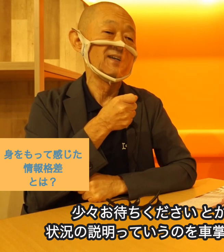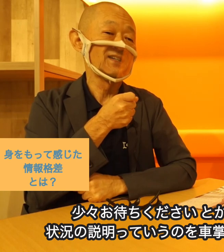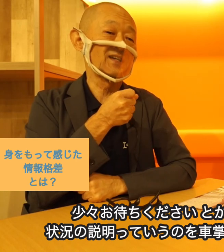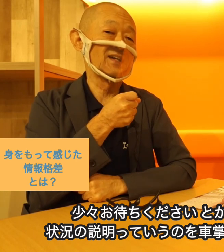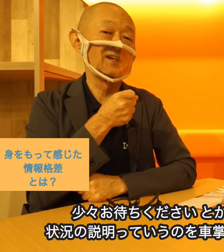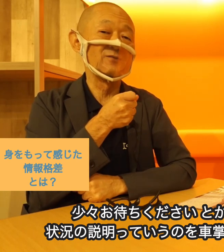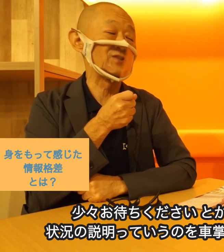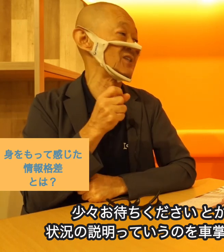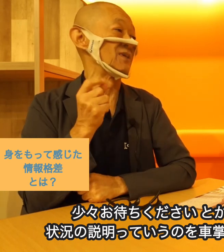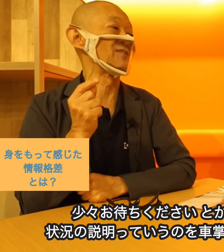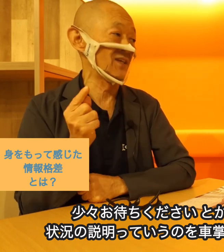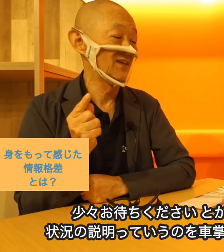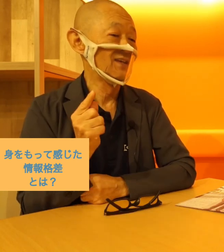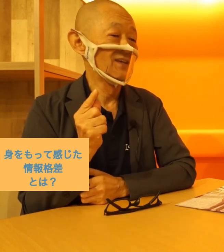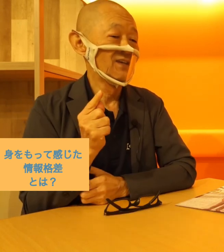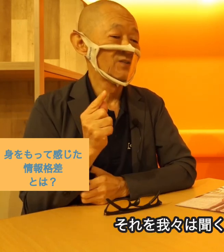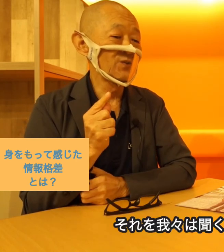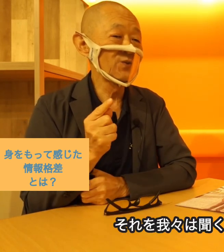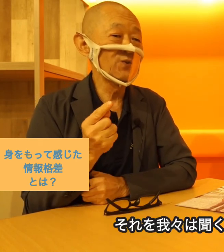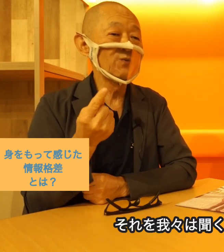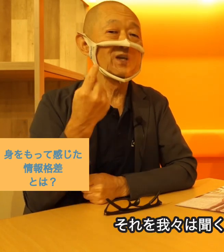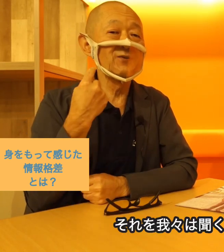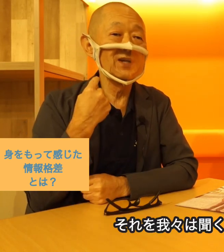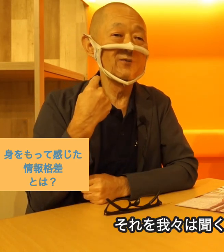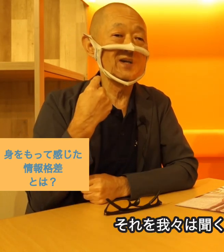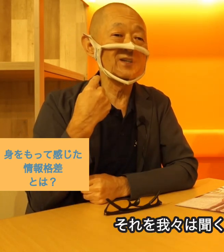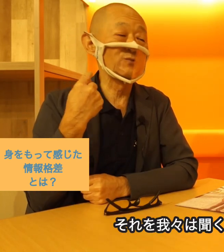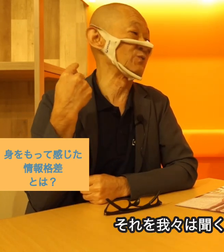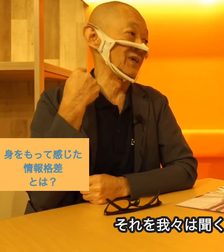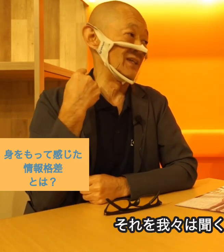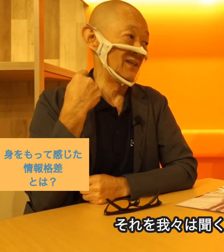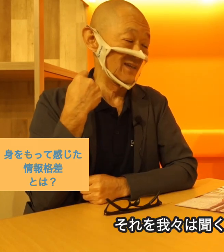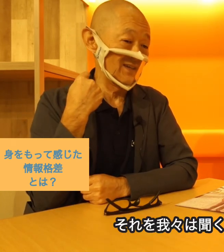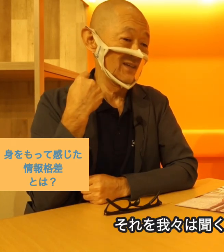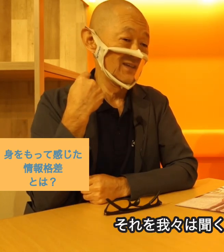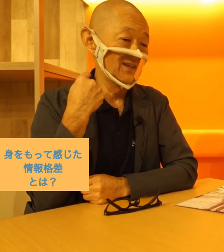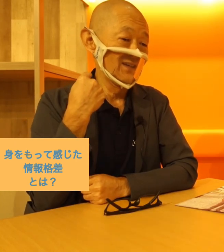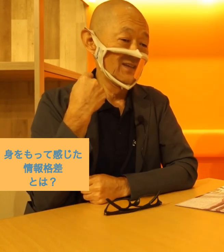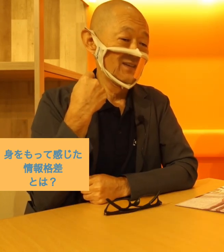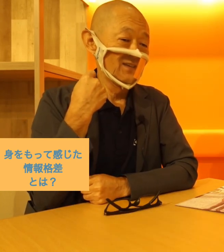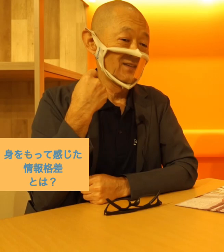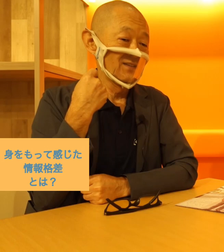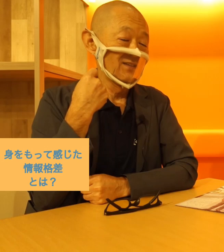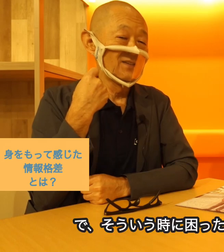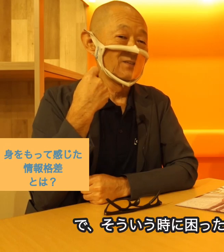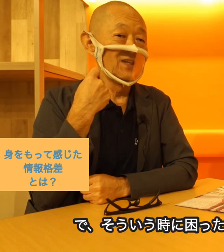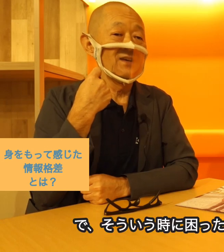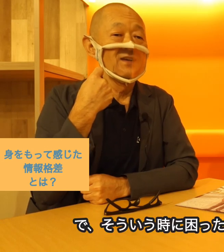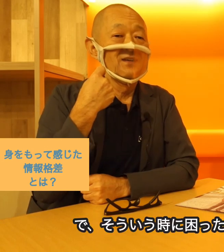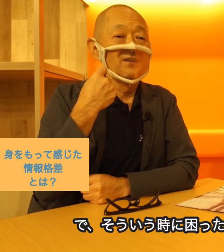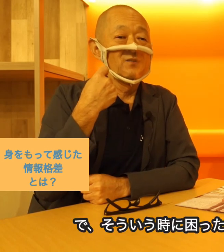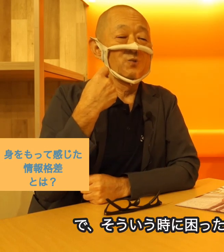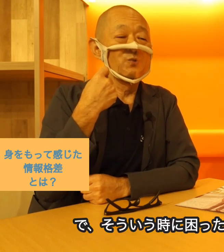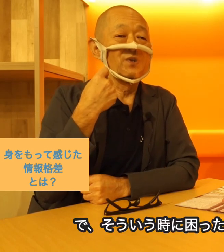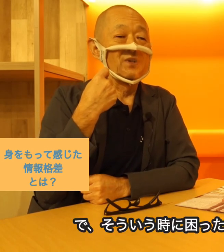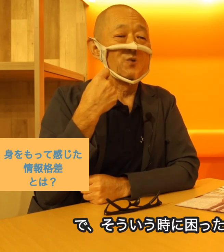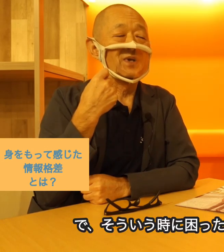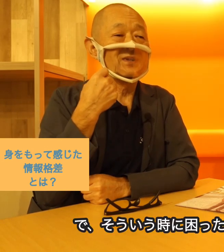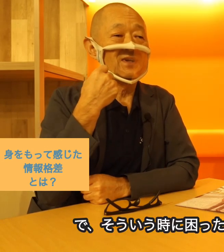車内アナウンスでしますね。それを我々は聞くことができない。でそういう時に困ったな